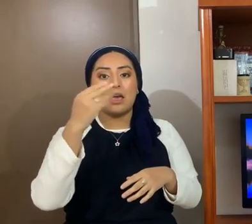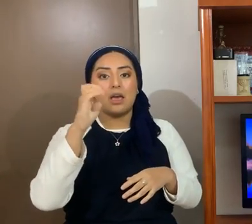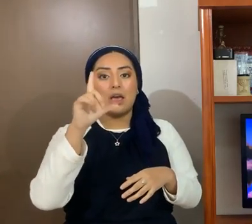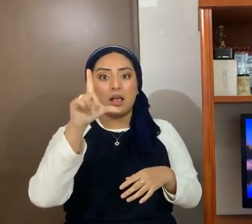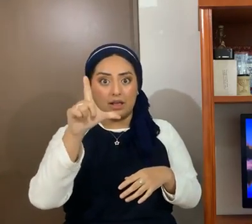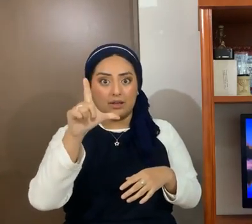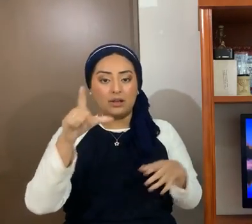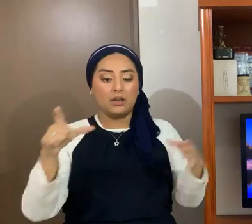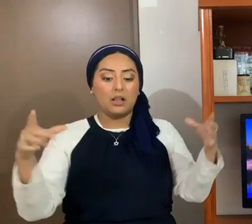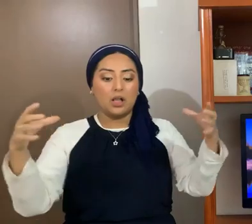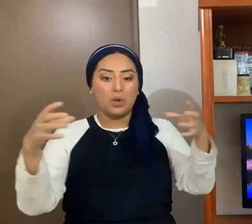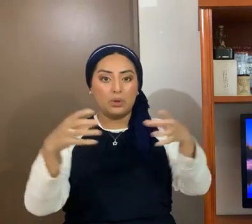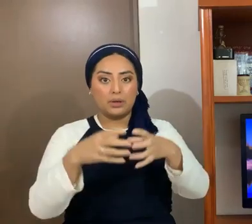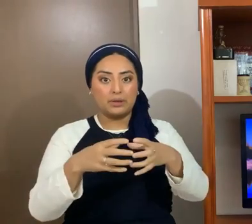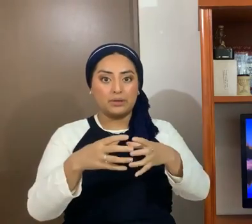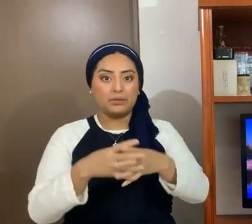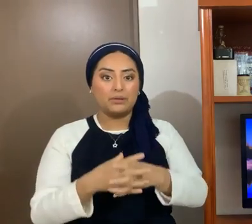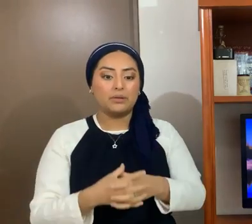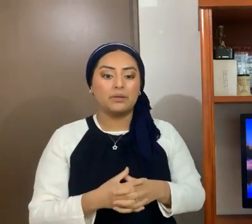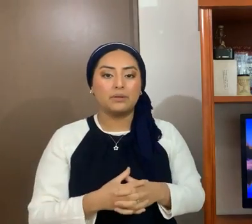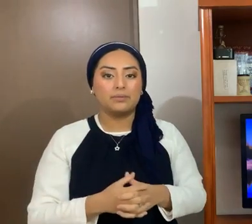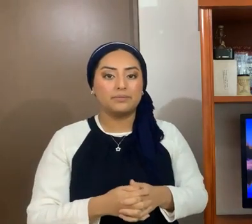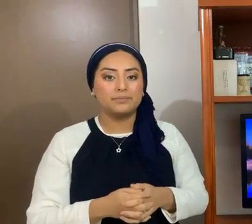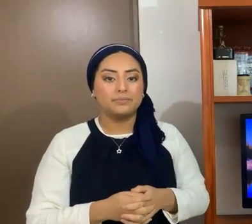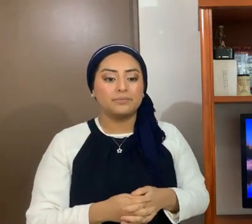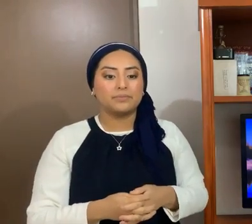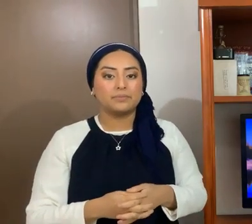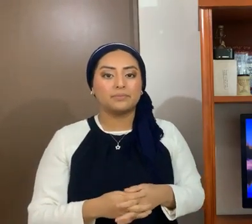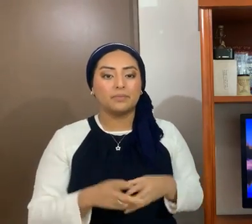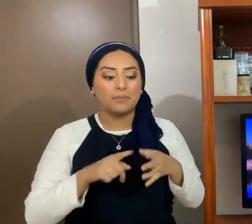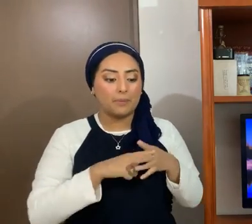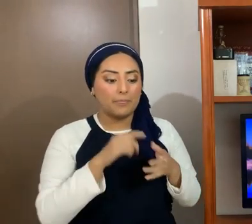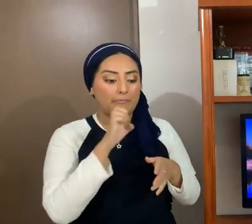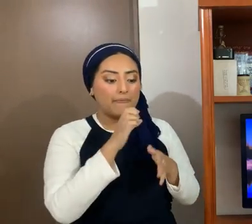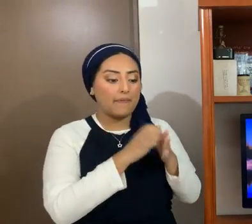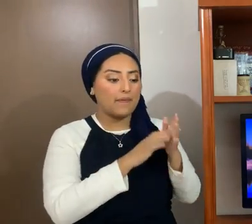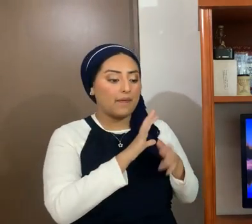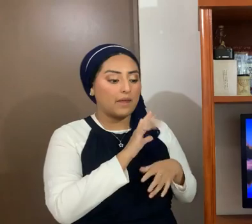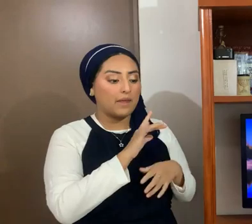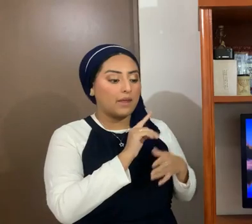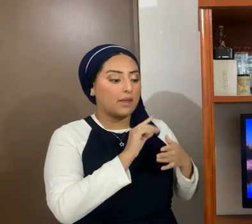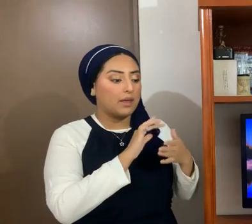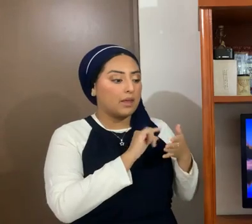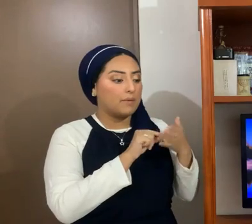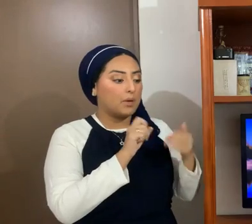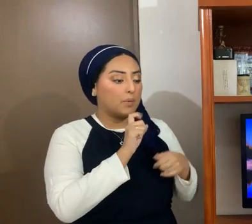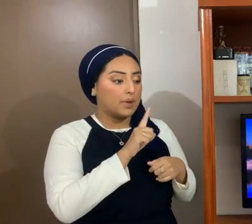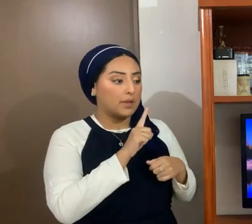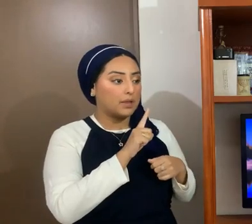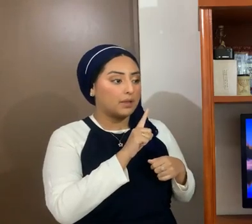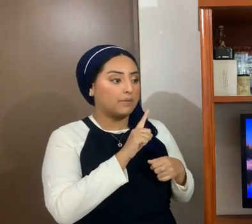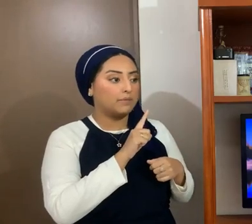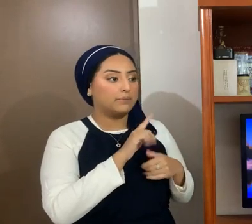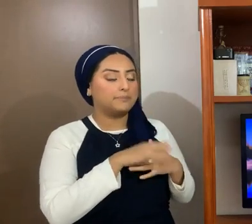congregó e hizo que se reunieran. Abarca desde Éxodo 35, verso 1,